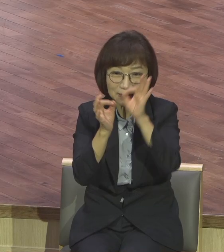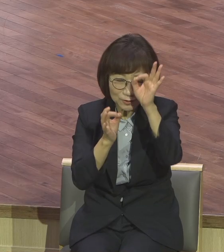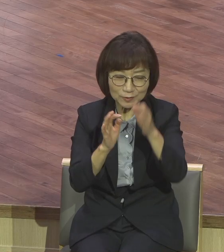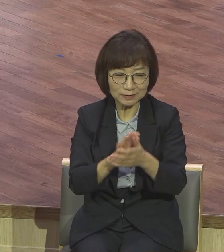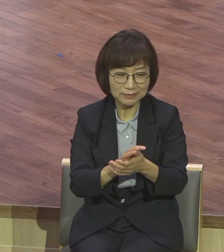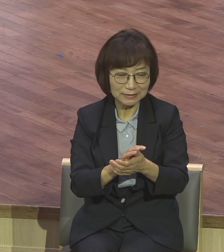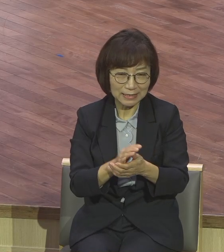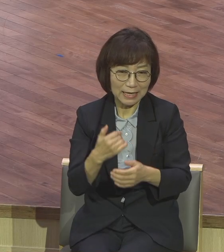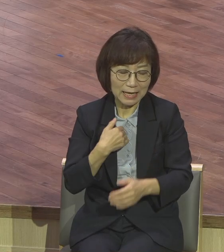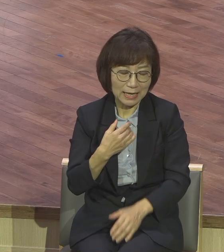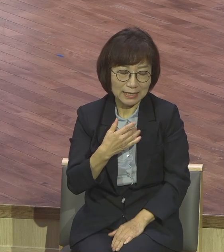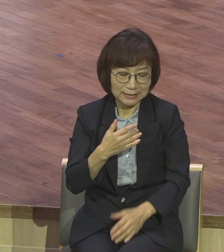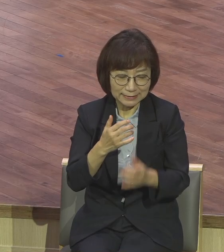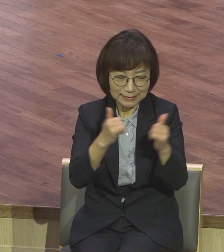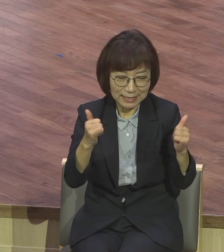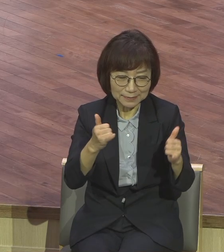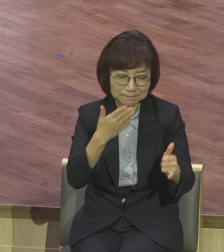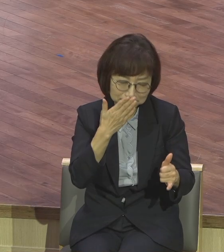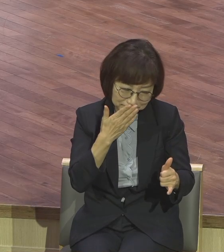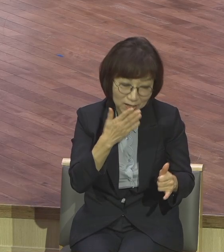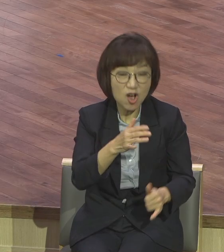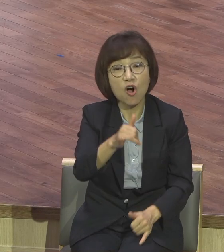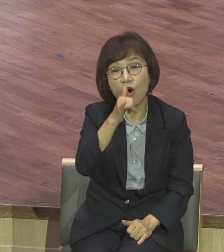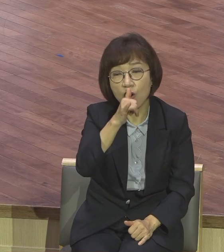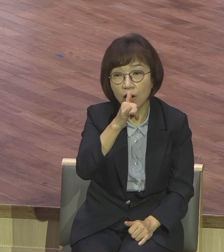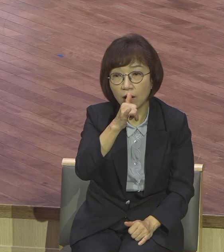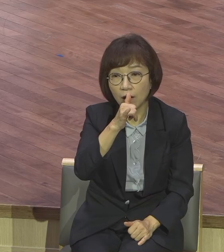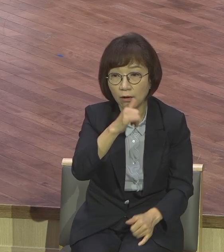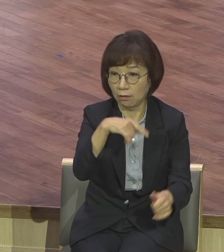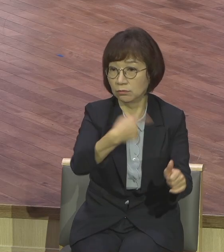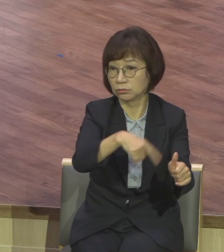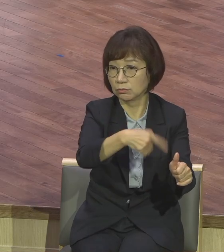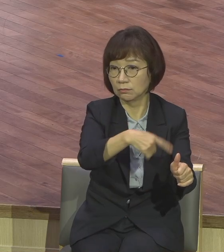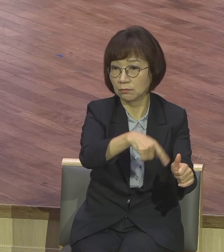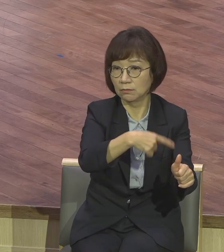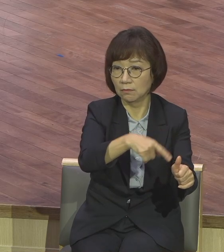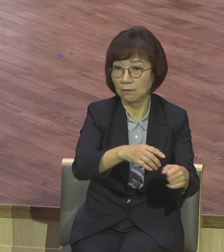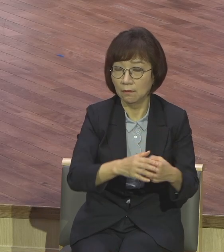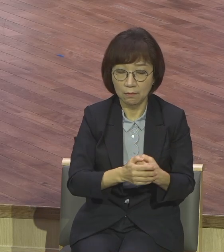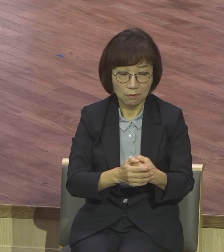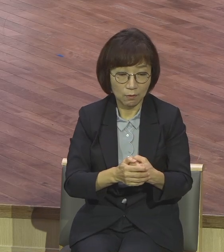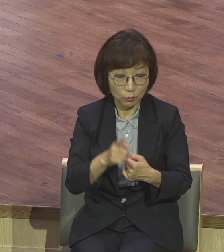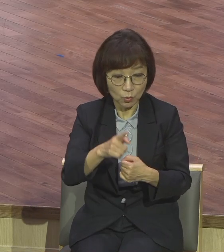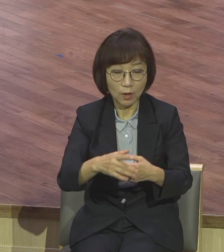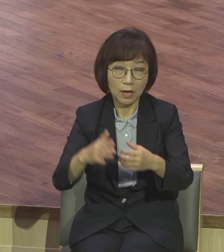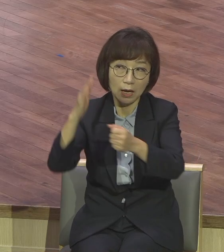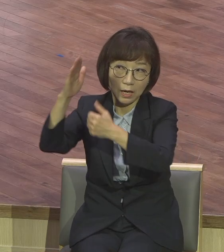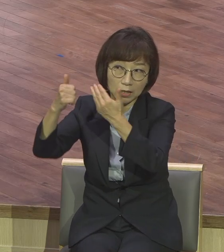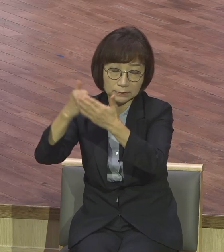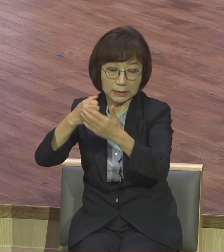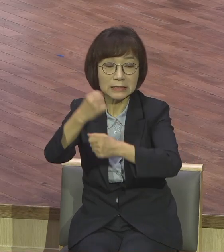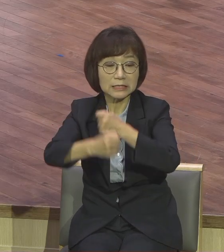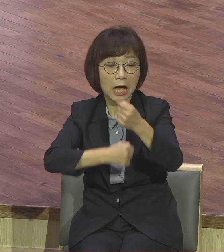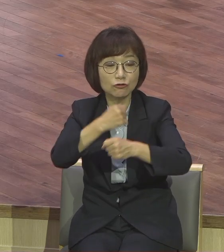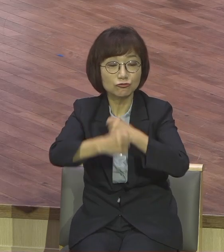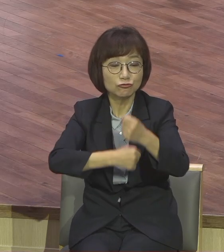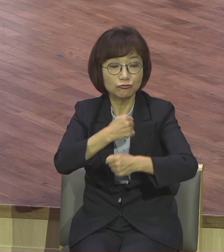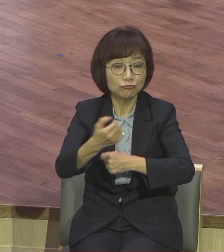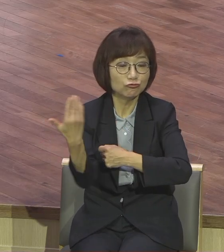사람이 조금 선한 부분에 남아있다. 이걸 주장합니다. 그리고 인간에게 자유의지를 주었기 때문에